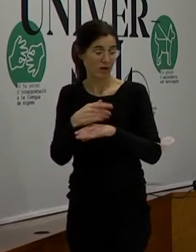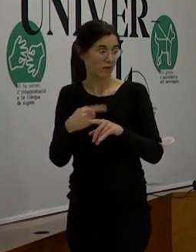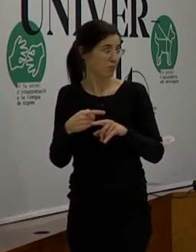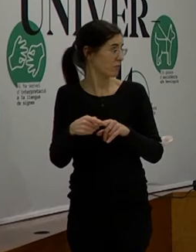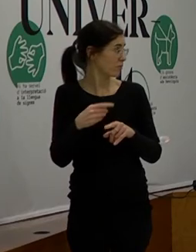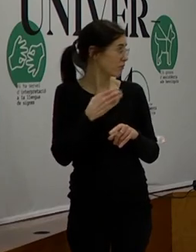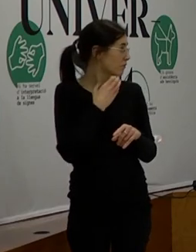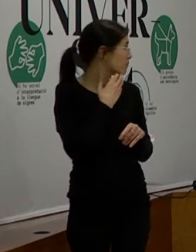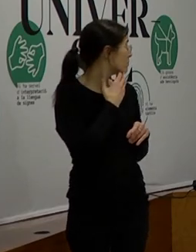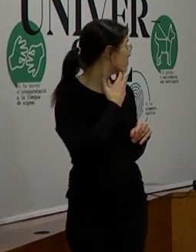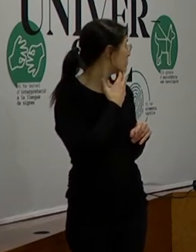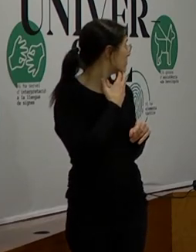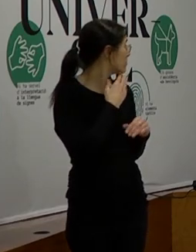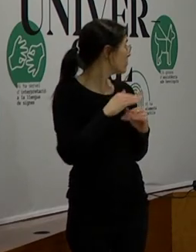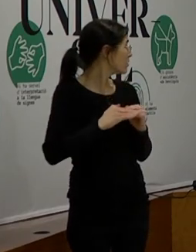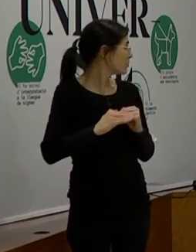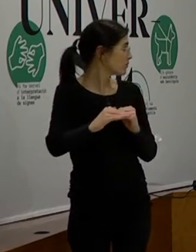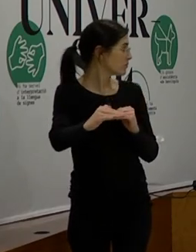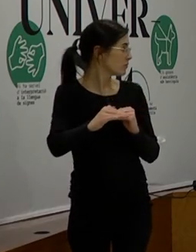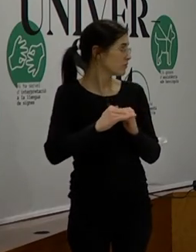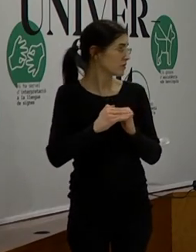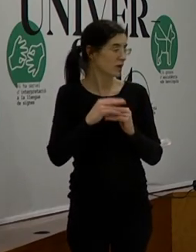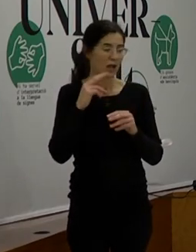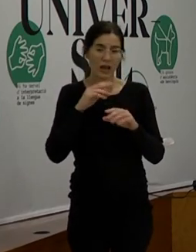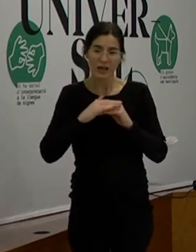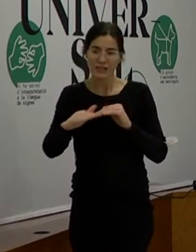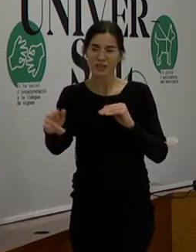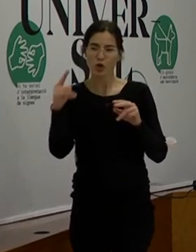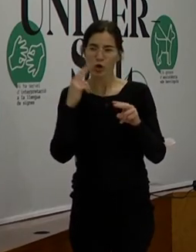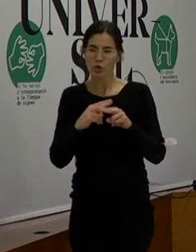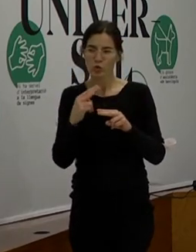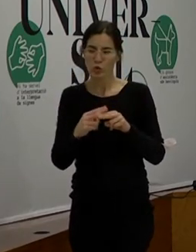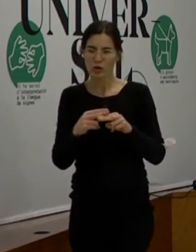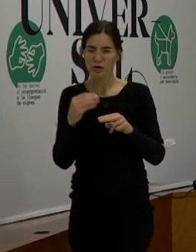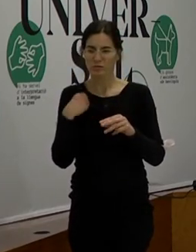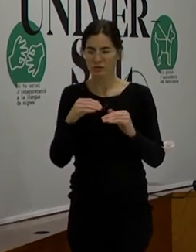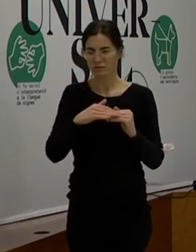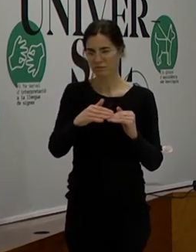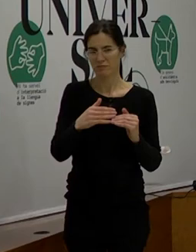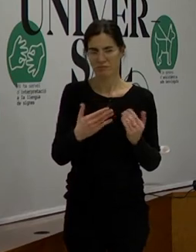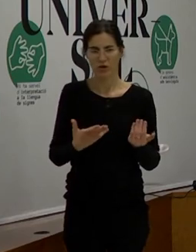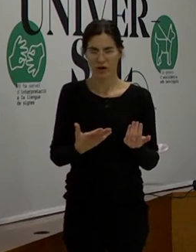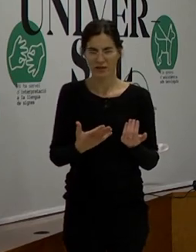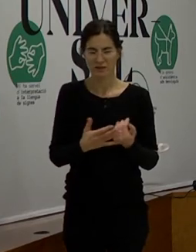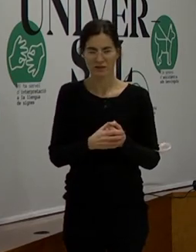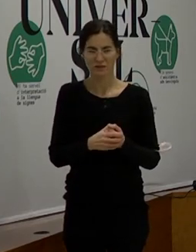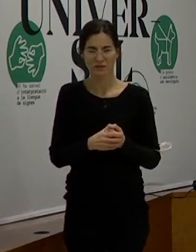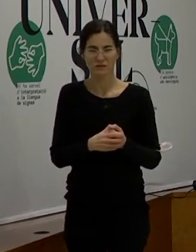és liso, duro y disidente y el pavimento va ser que no, vale?